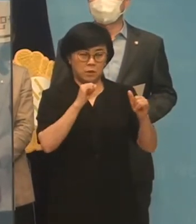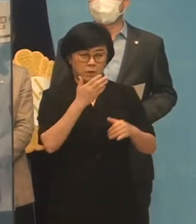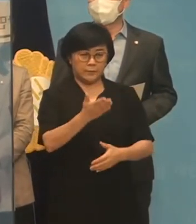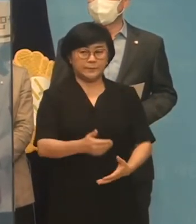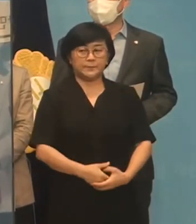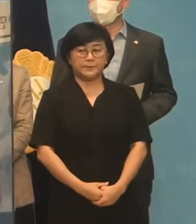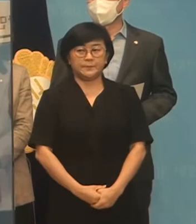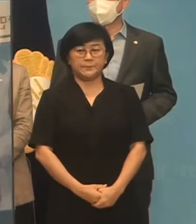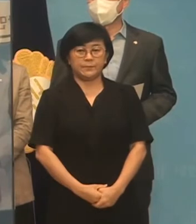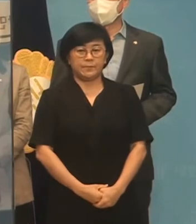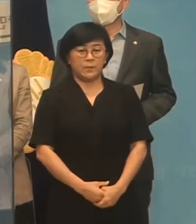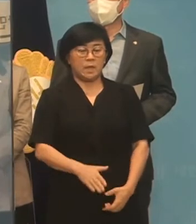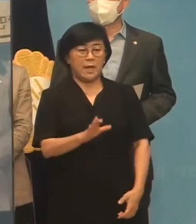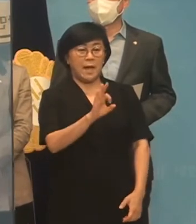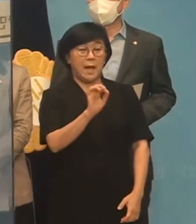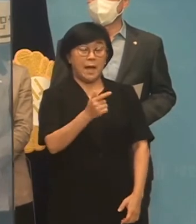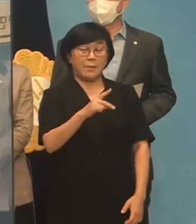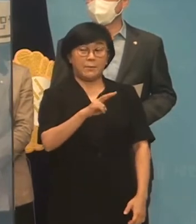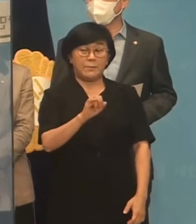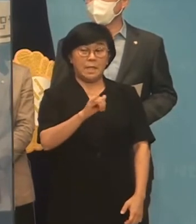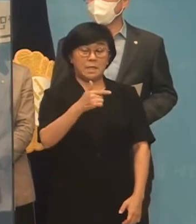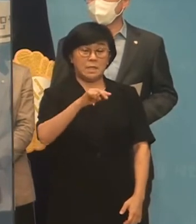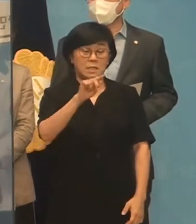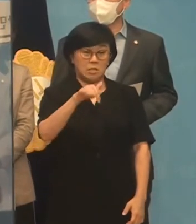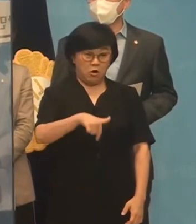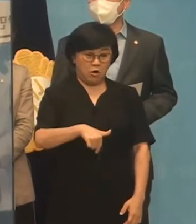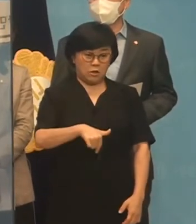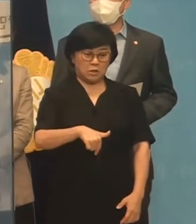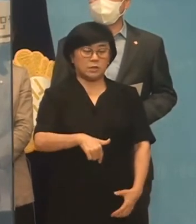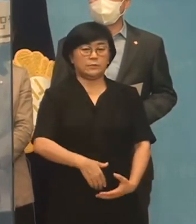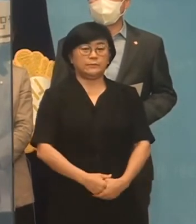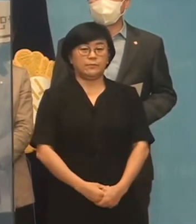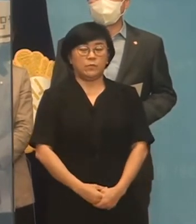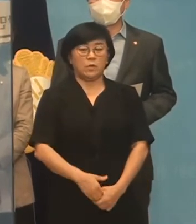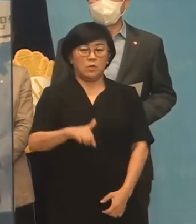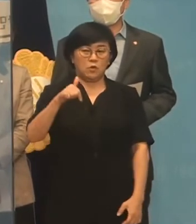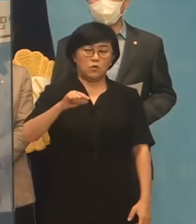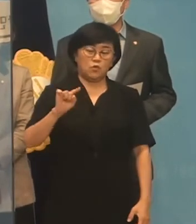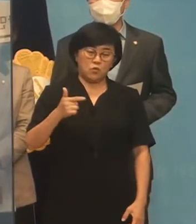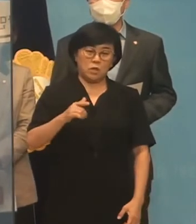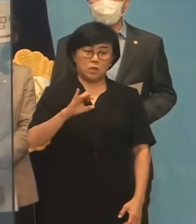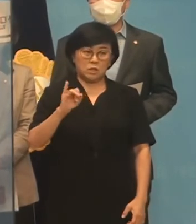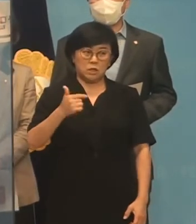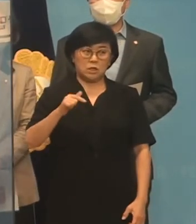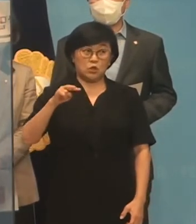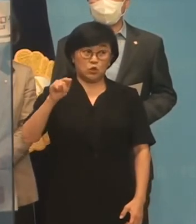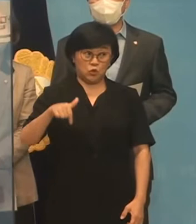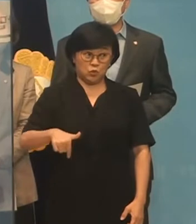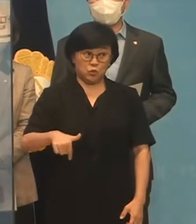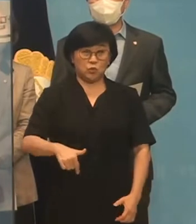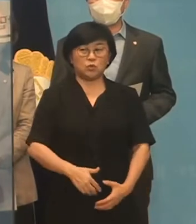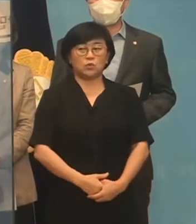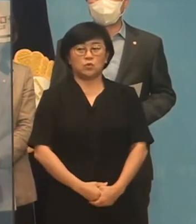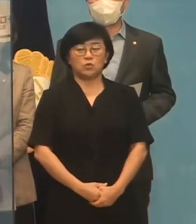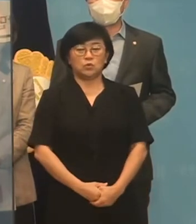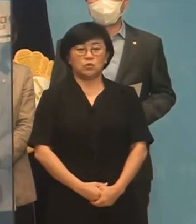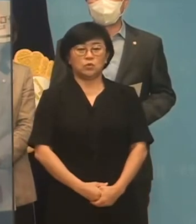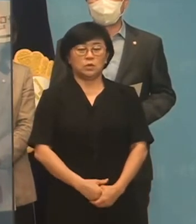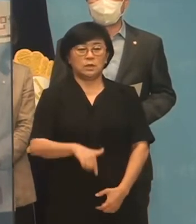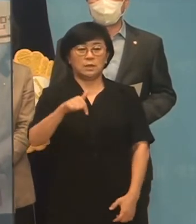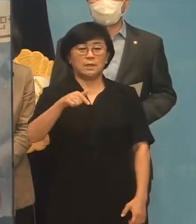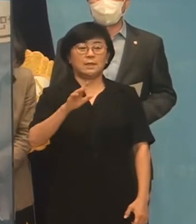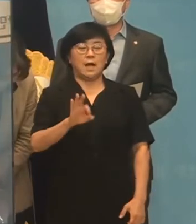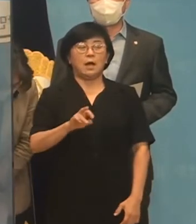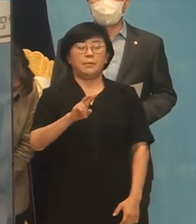하겠습니다. 박민석 의원님 함께하셨고요. 권인숙 의원님 함께하고 계십니다. 강민정